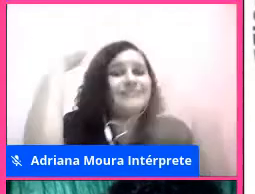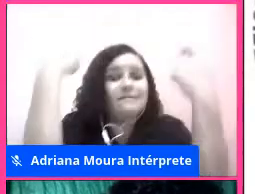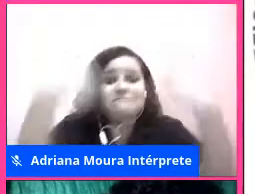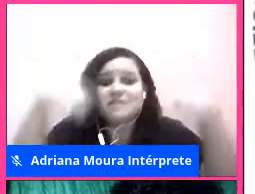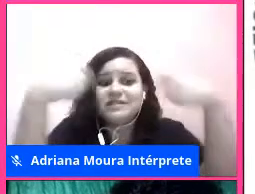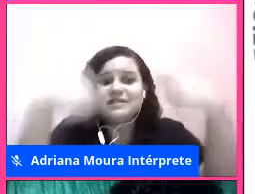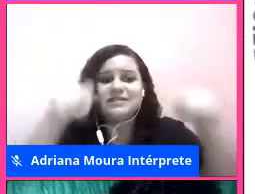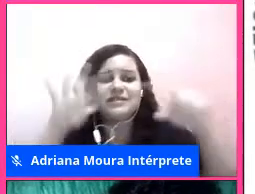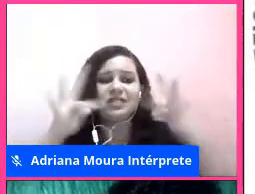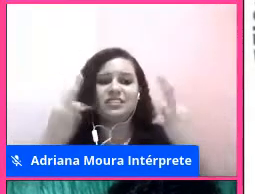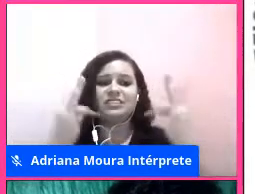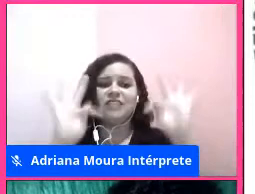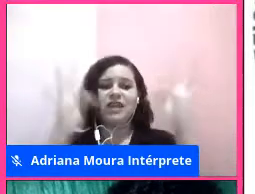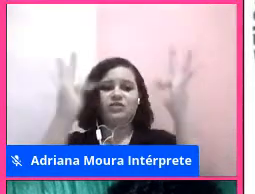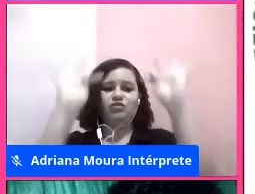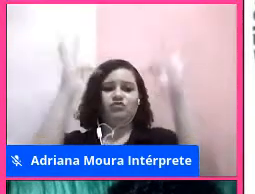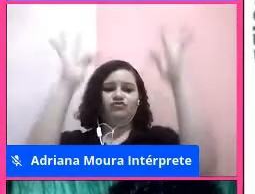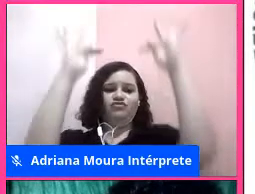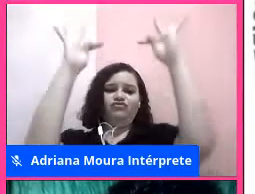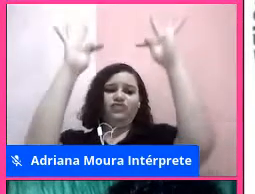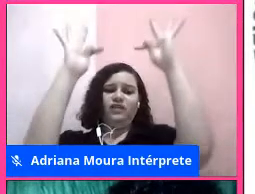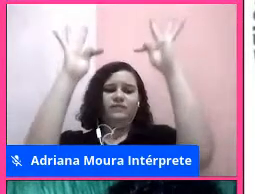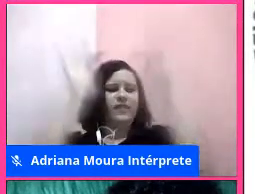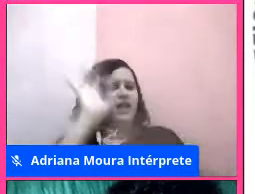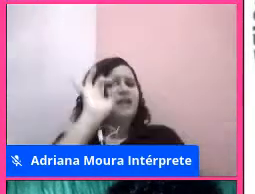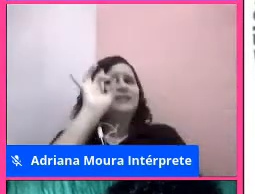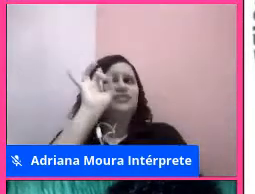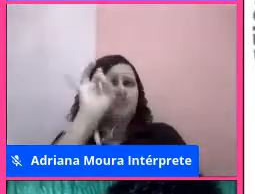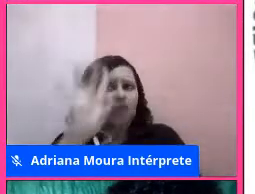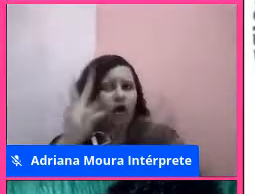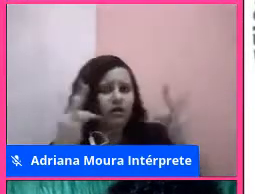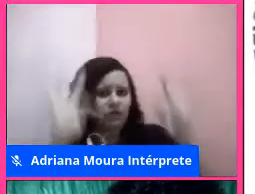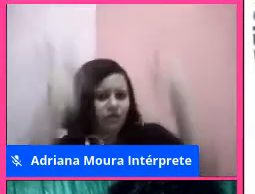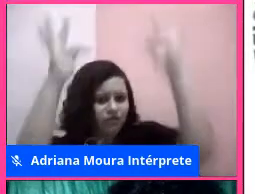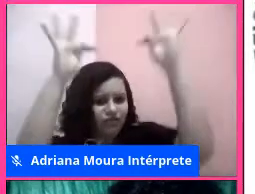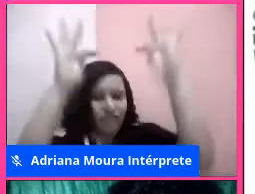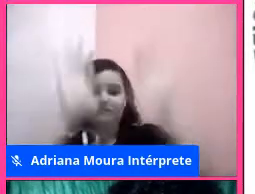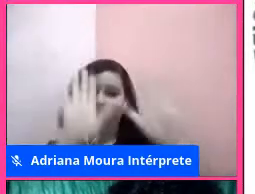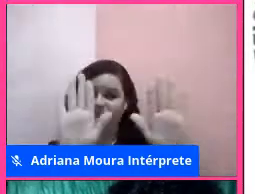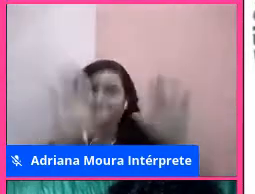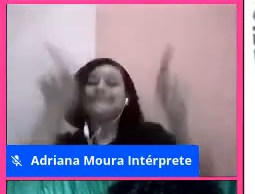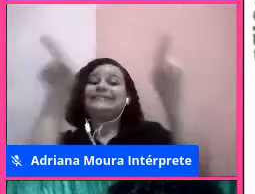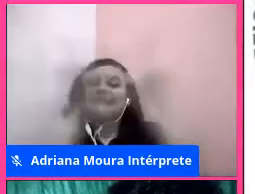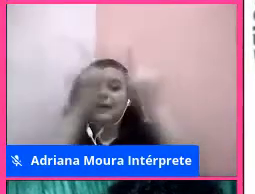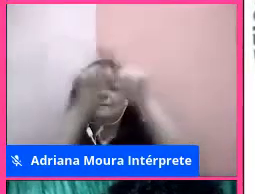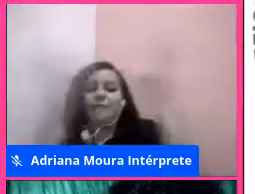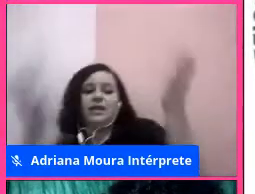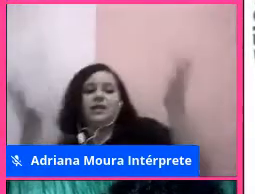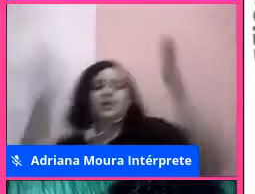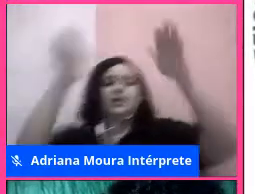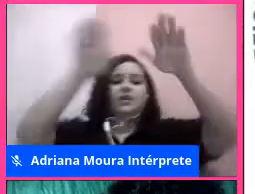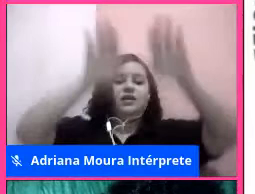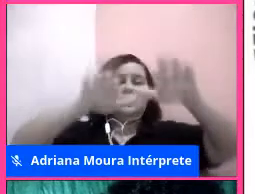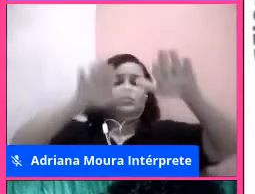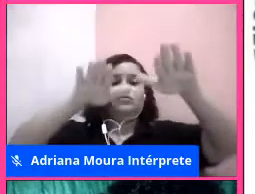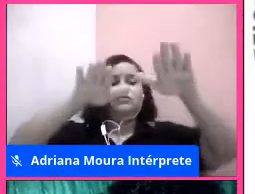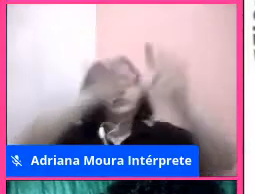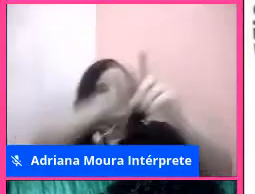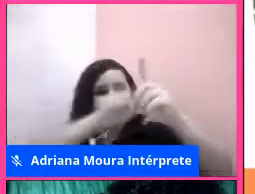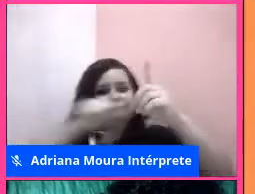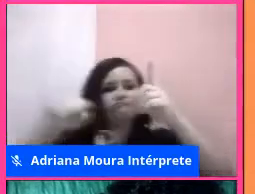só o desenvolvimento da tecnologia, como a inclusão, não só de pessoas com deficiência, mas inclusão socioeconômica